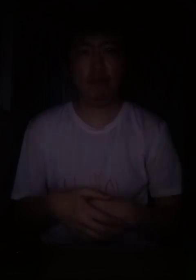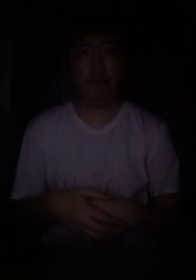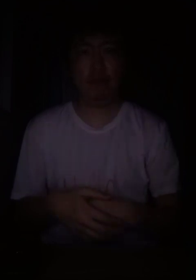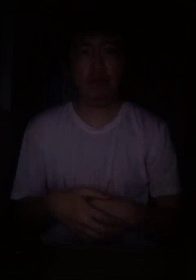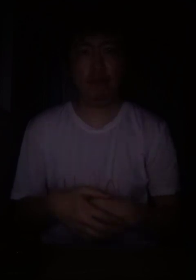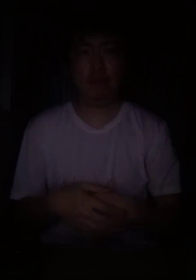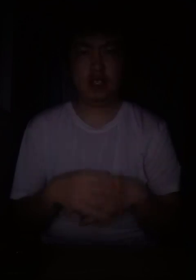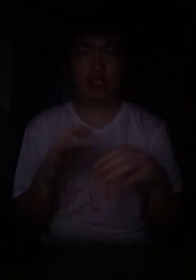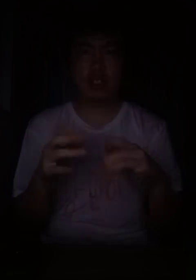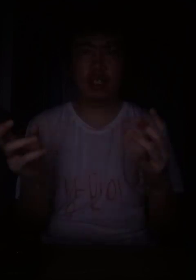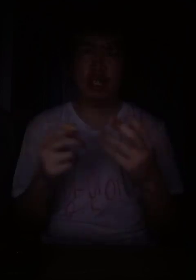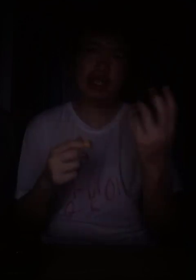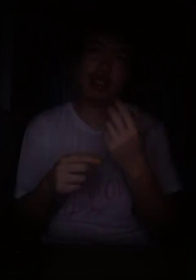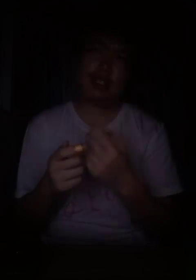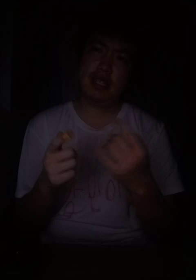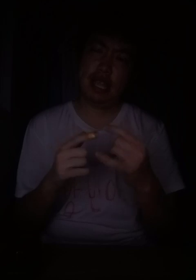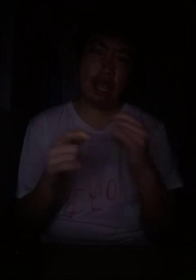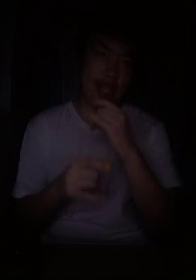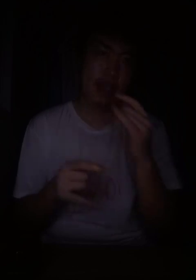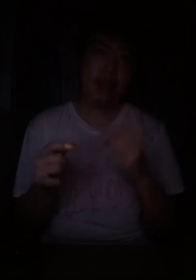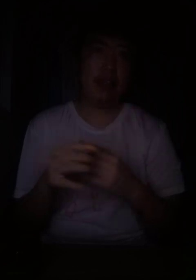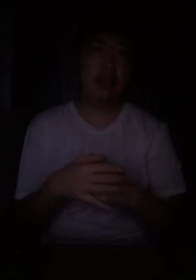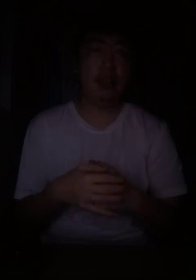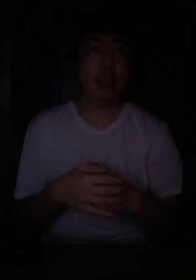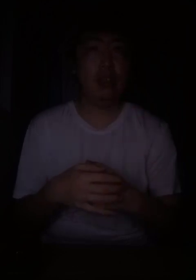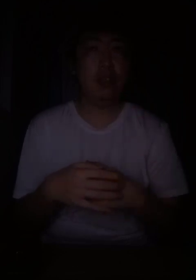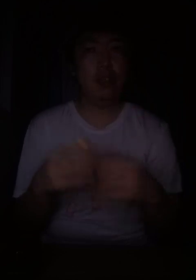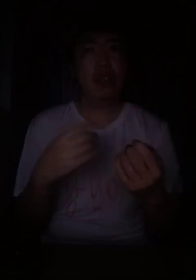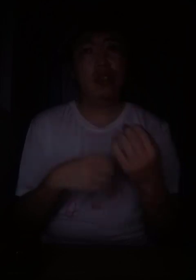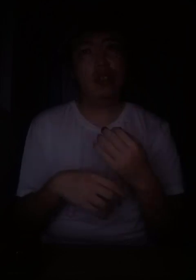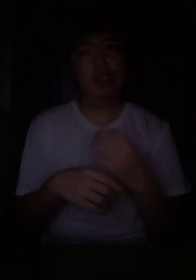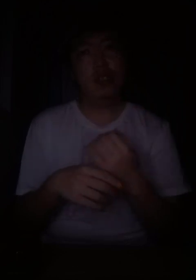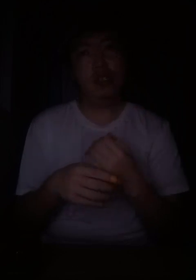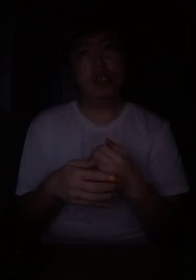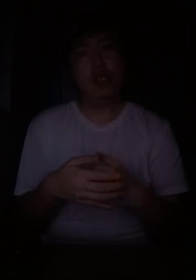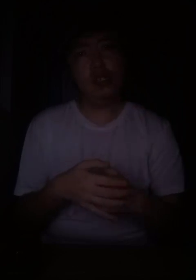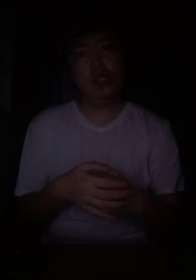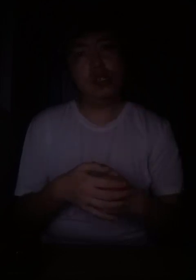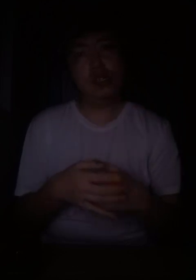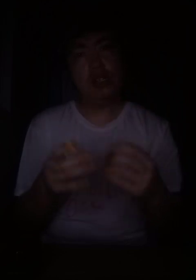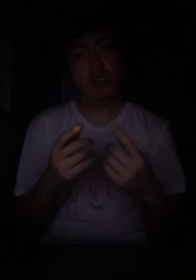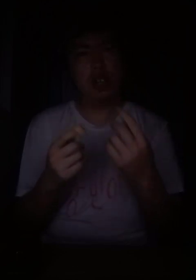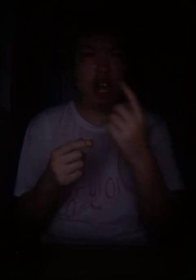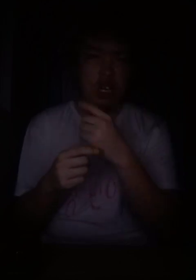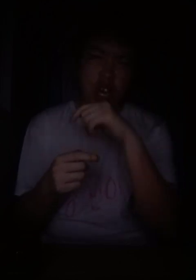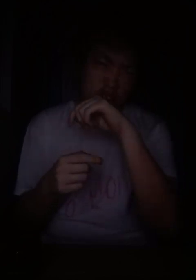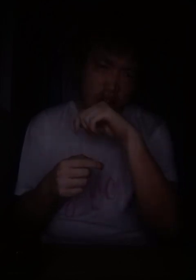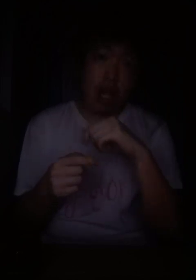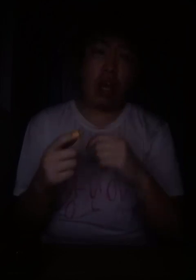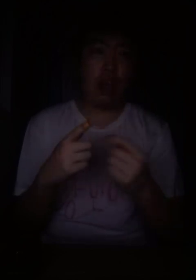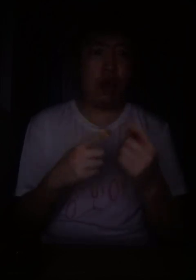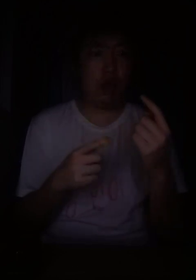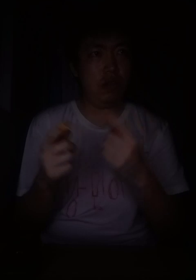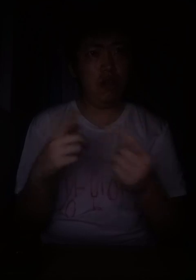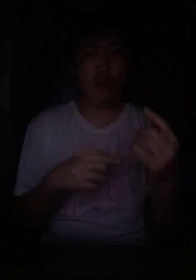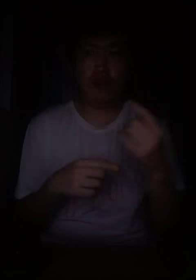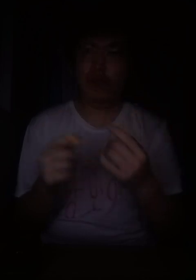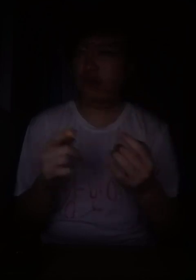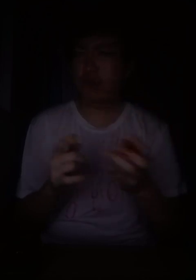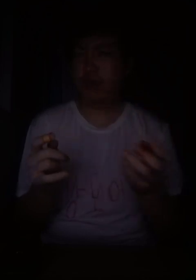부상이 심한 개가 있습니다. 바로 정밀 검사에 들어가 보는데 상대에게 물린 부위가 워낙 많고 또 깊죠. 심각합니다.